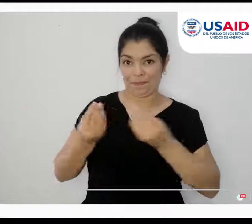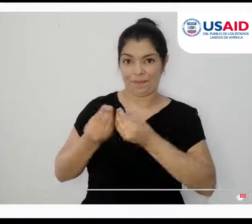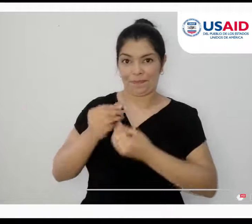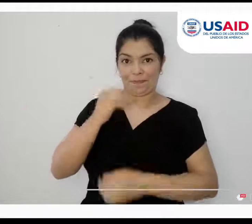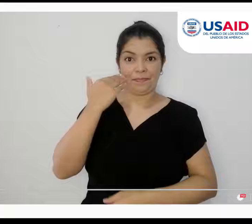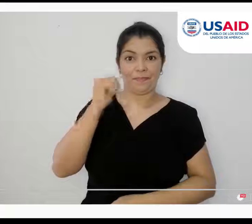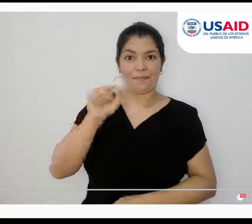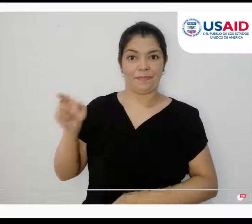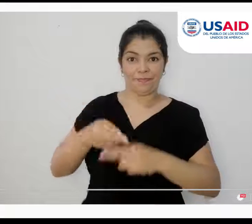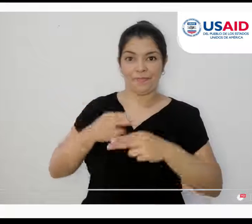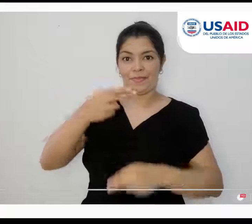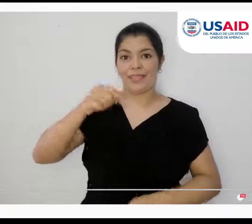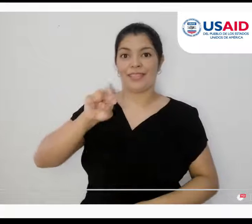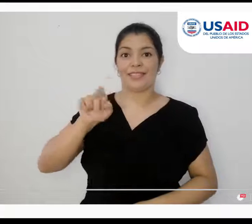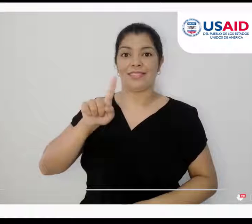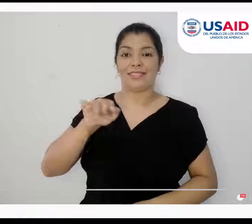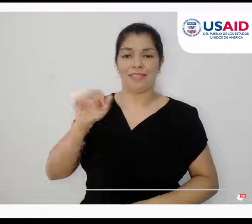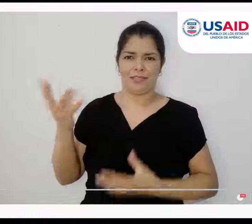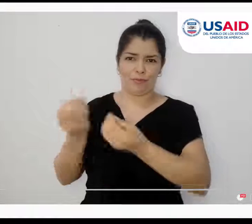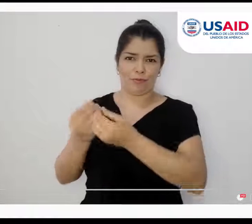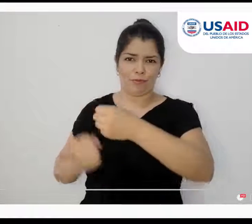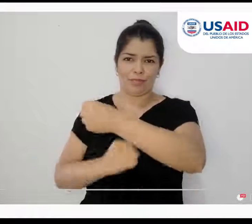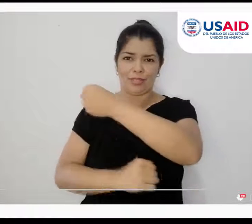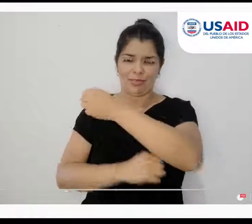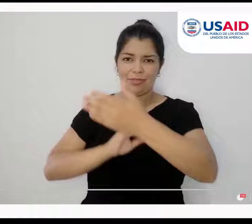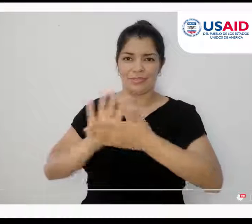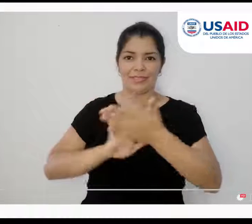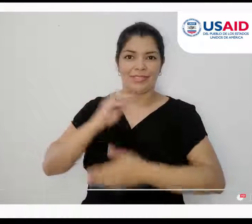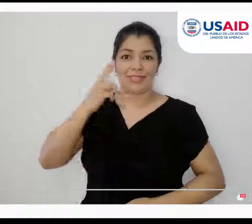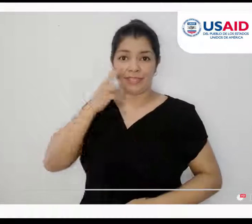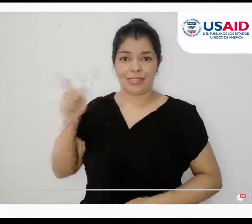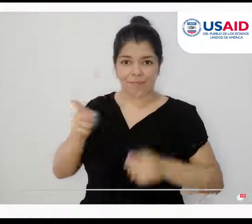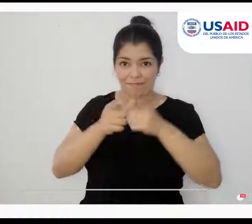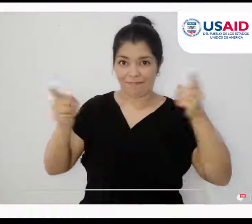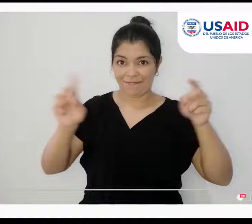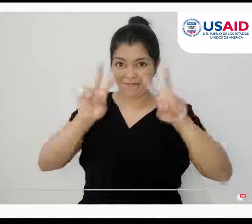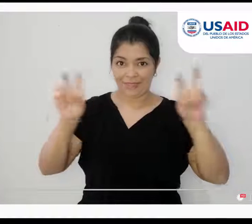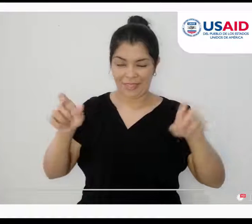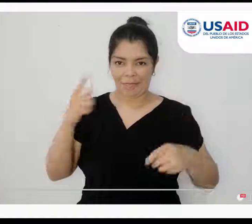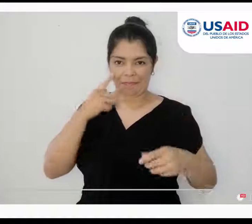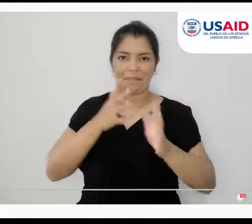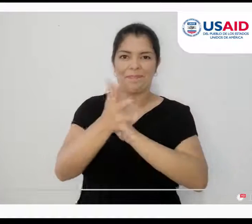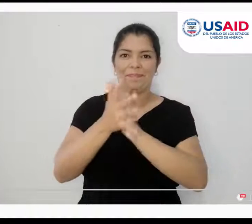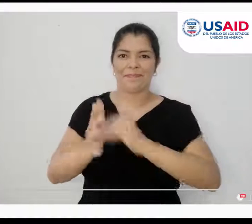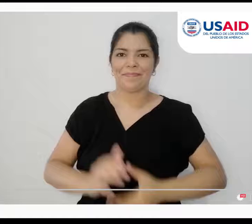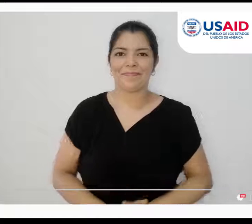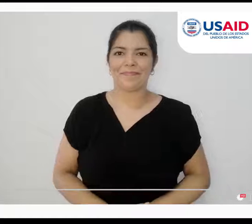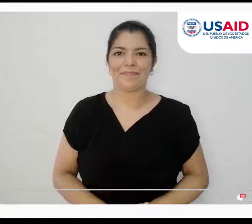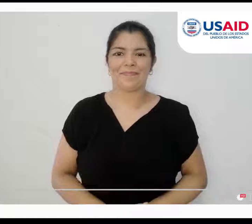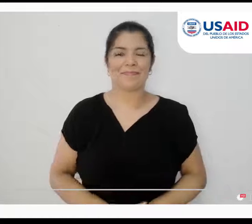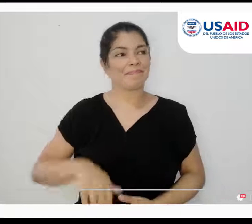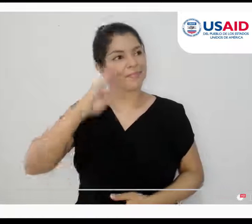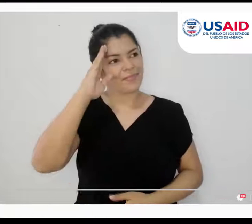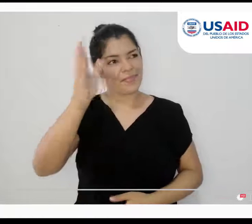Hernández, que hace parte del componente de fortalecimiento y nos contará un poco más acerca del tema del día de hoy. Cordial